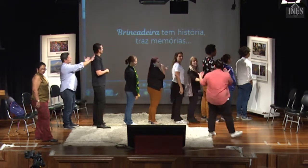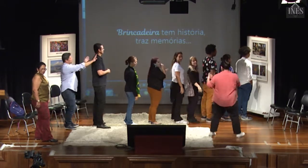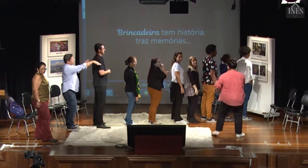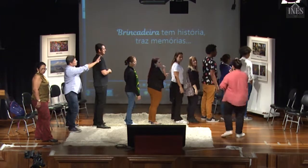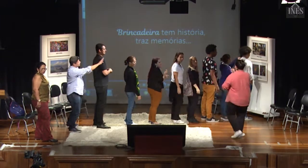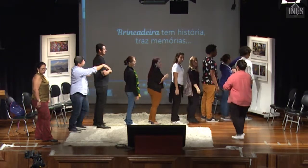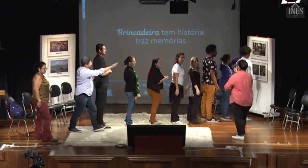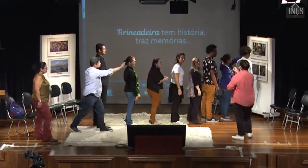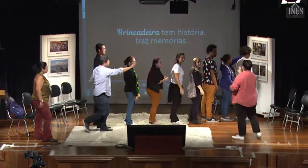Assim.